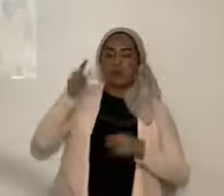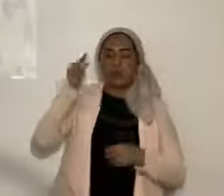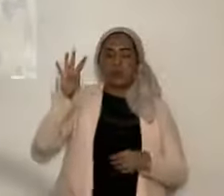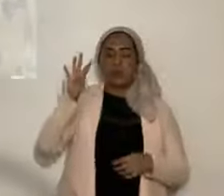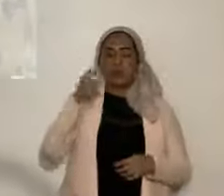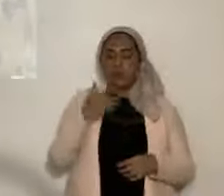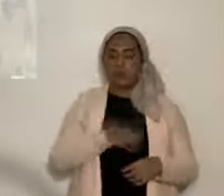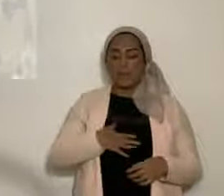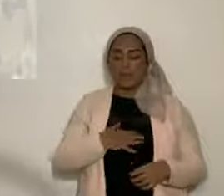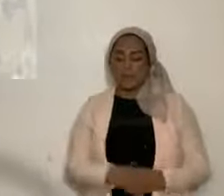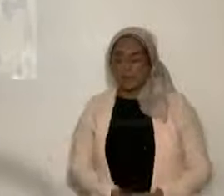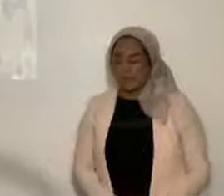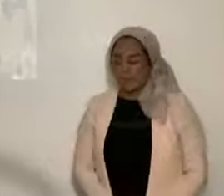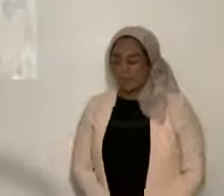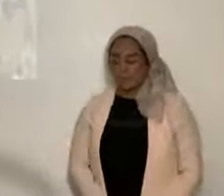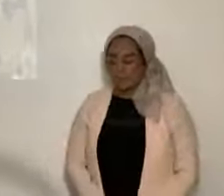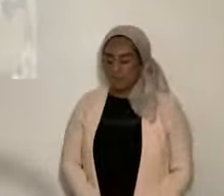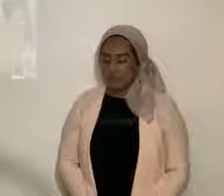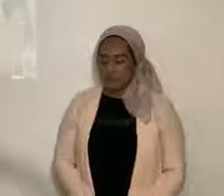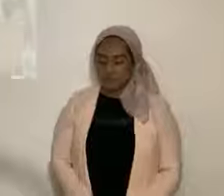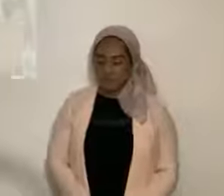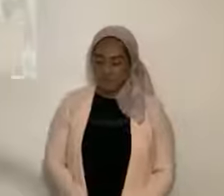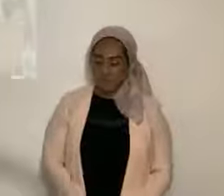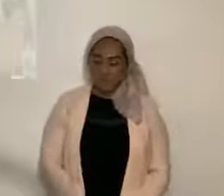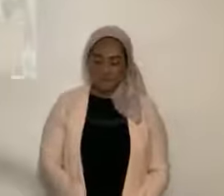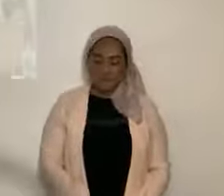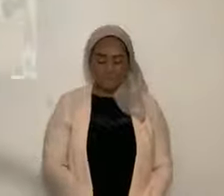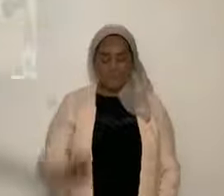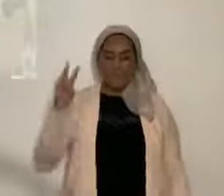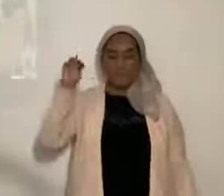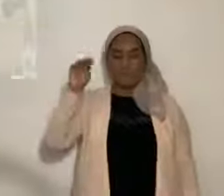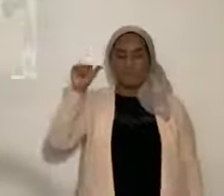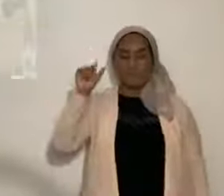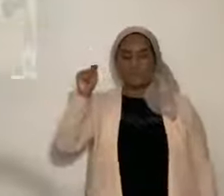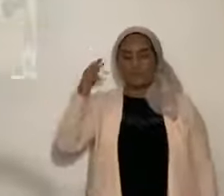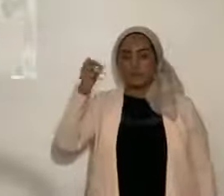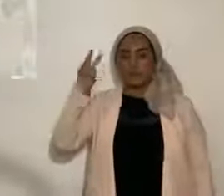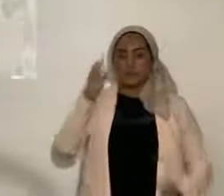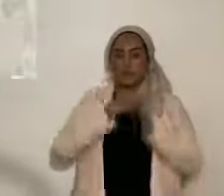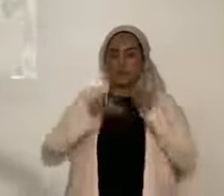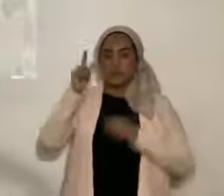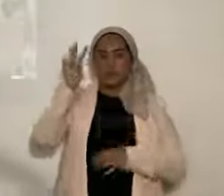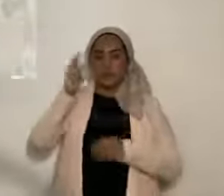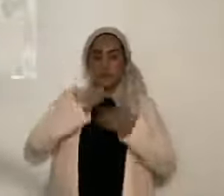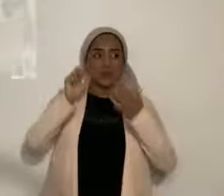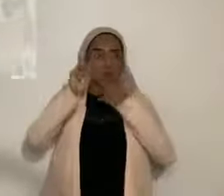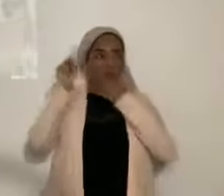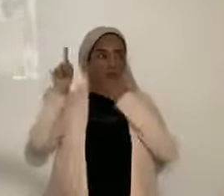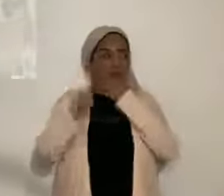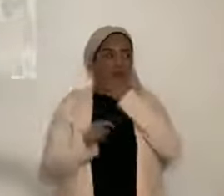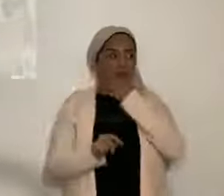Busquen Mateo 24, verso 31. Mateo 24, verso 31.